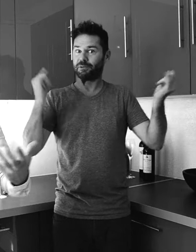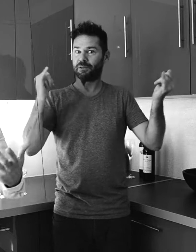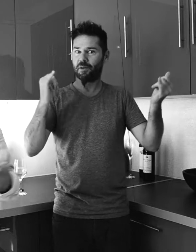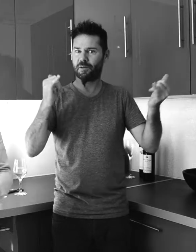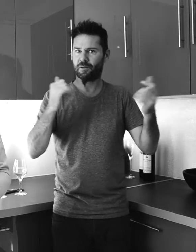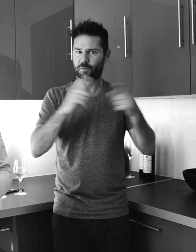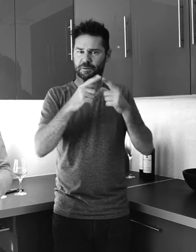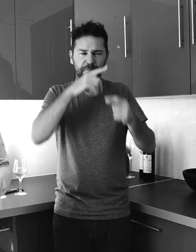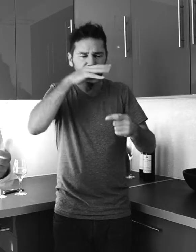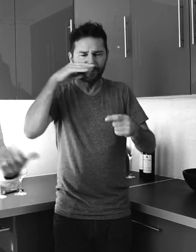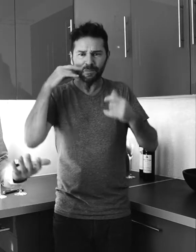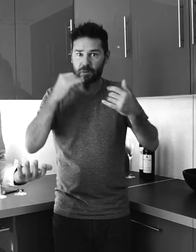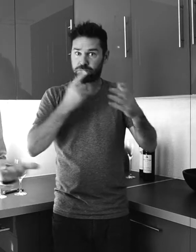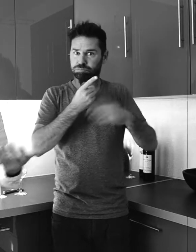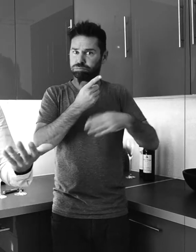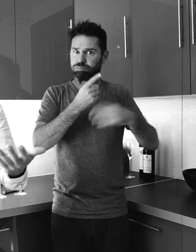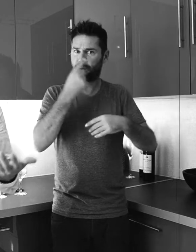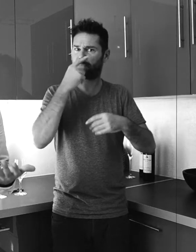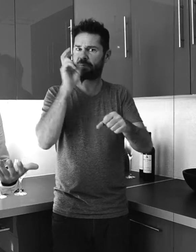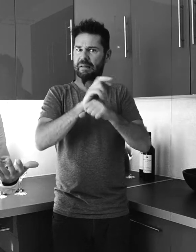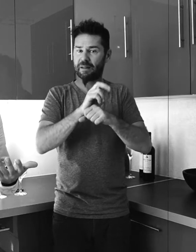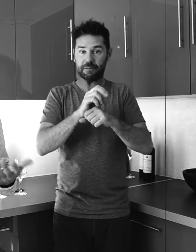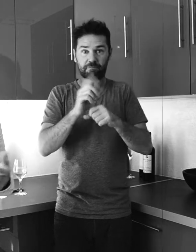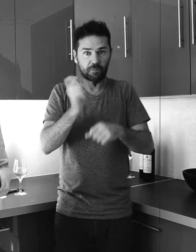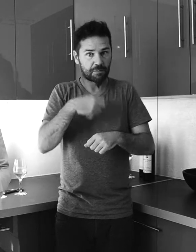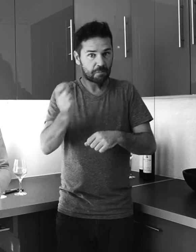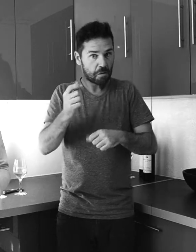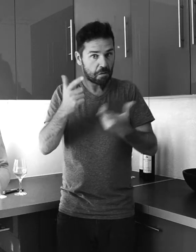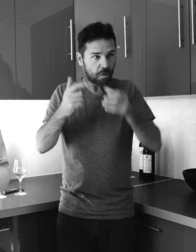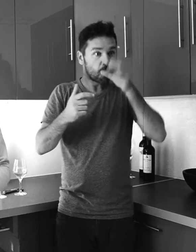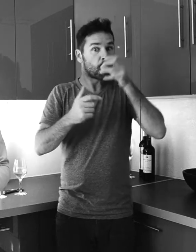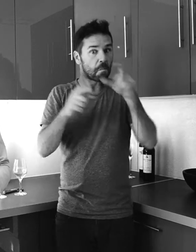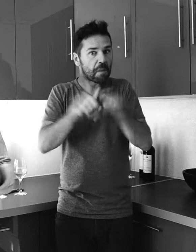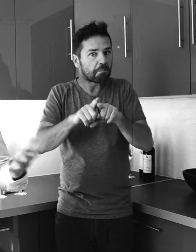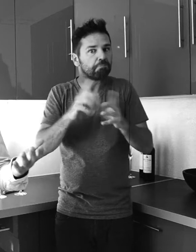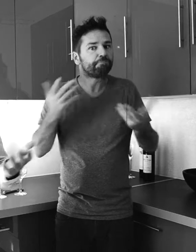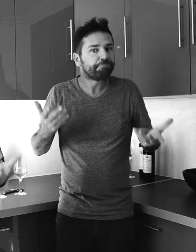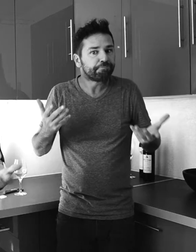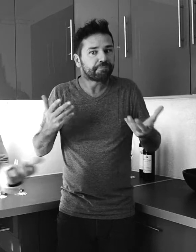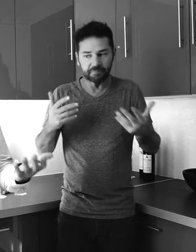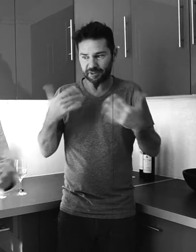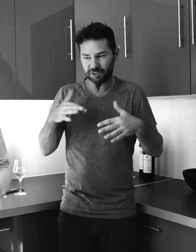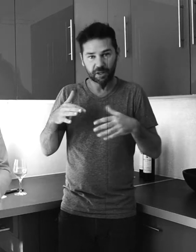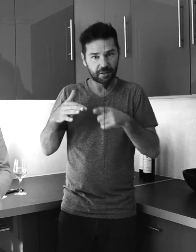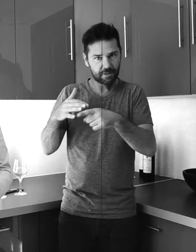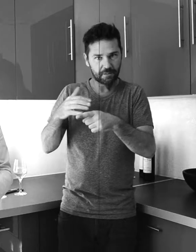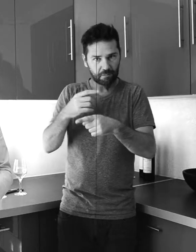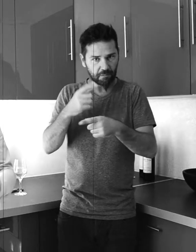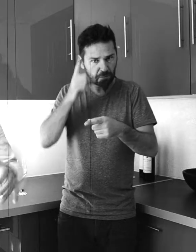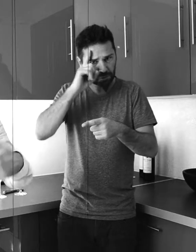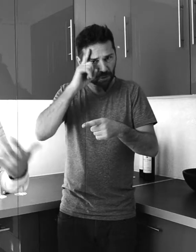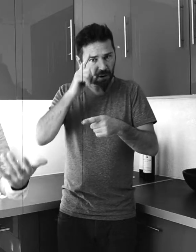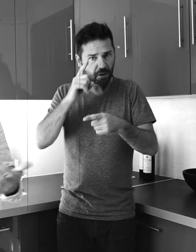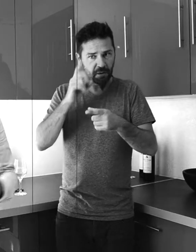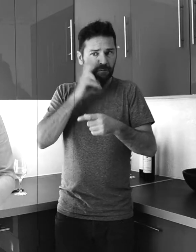est très persistant. Donc on va théoriquement retrouver ça dans ce vin. Voilà. Donc c'est déjà une raison pourquoi ce vin,